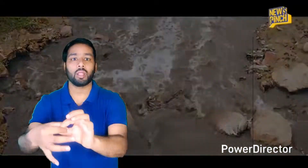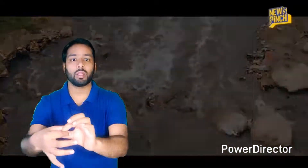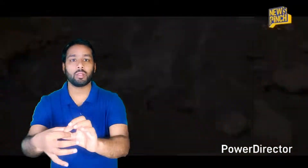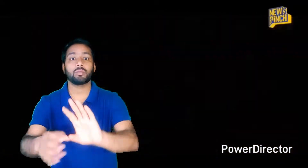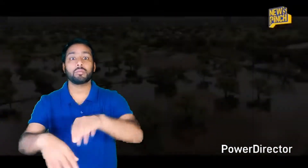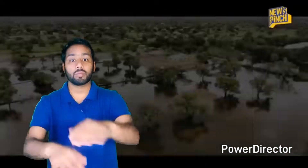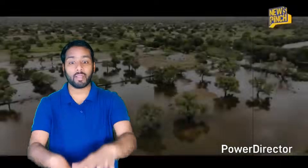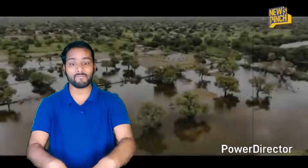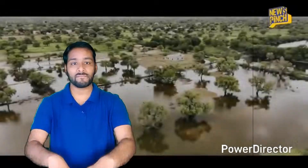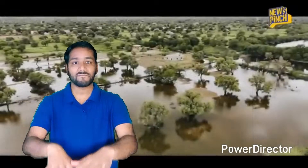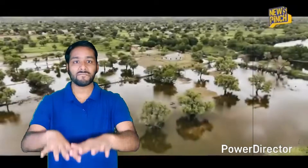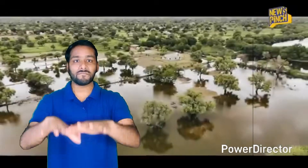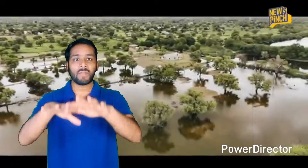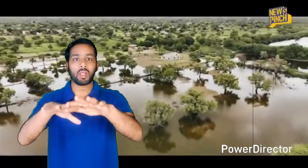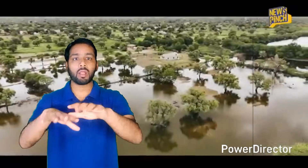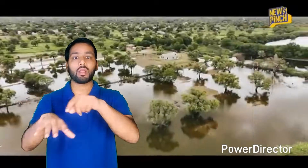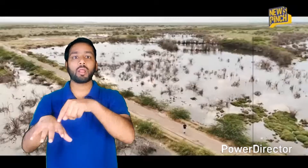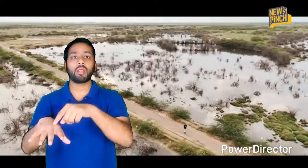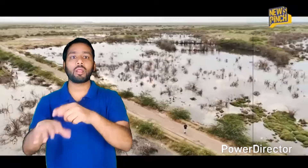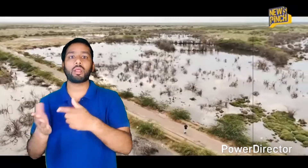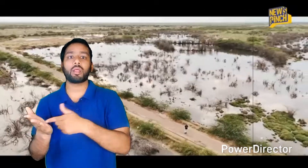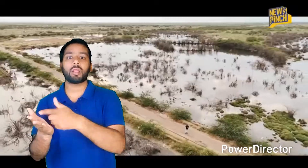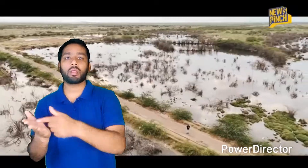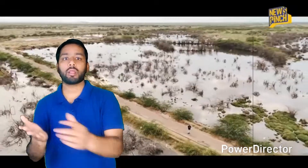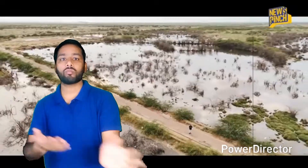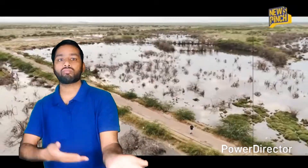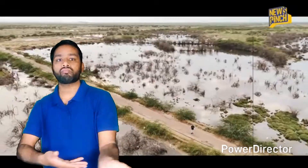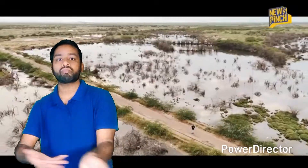है गांव के खेतों में।